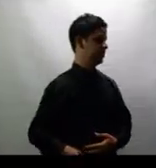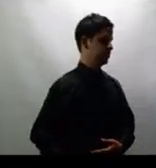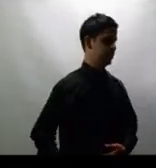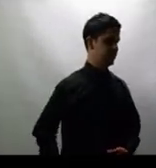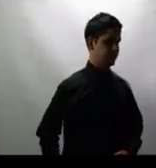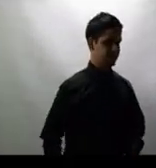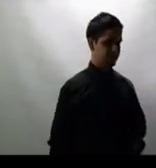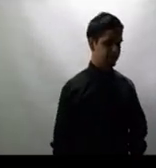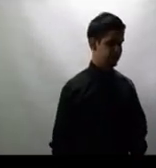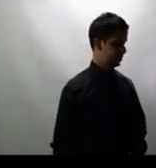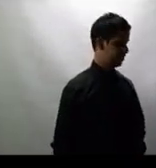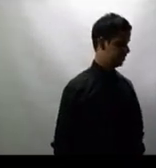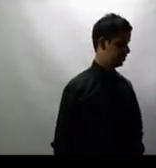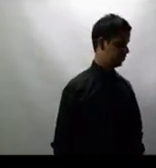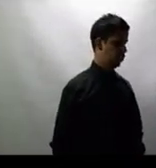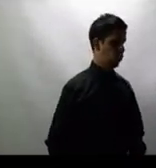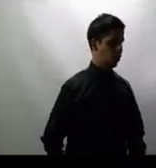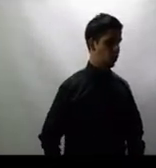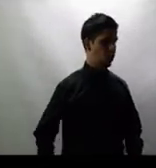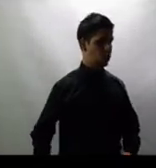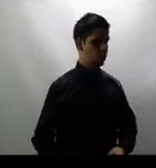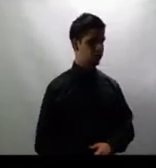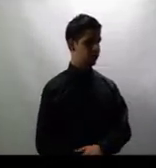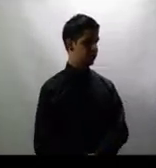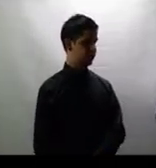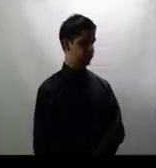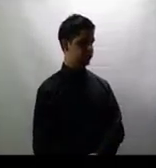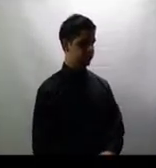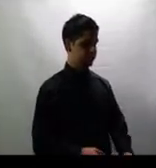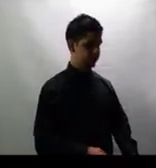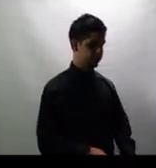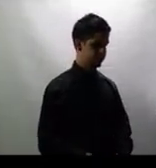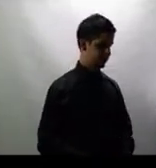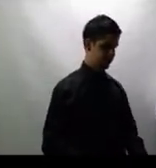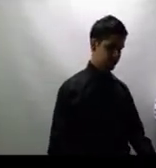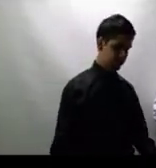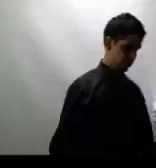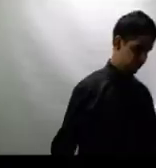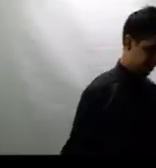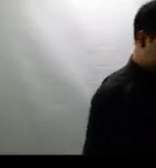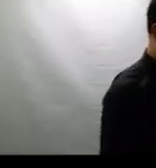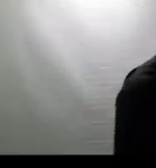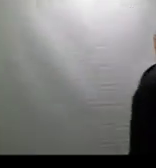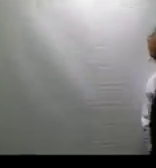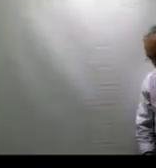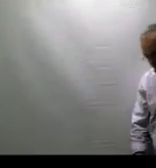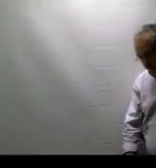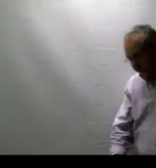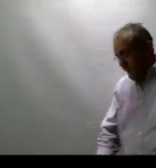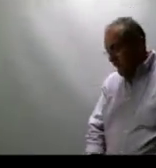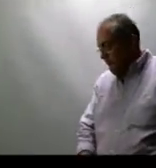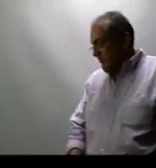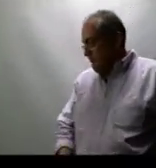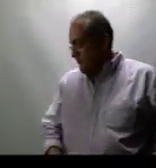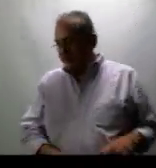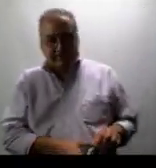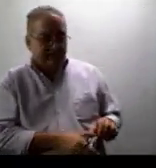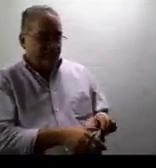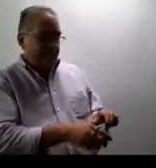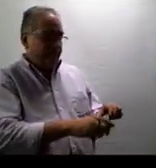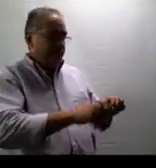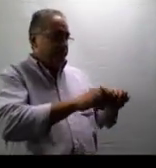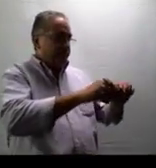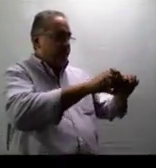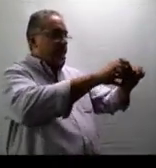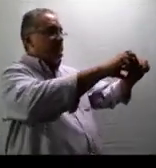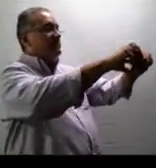necesito una tienda donde consiga regalos ropa accesorios y las mejores telas en puerto rico olazábal es tu almacén de telas cuenta